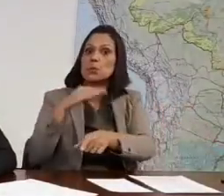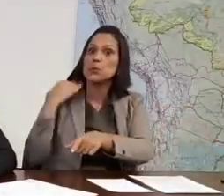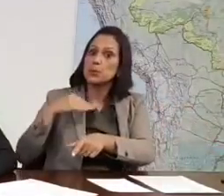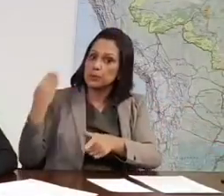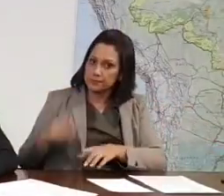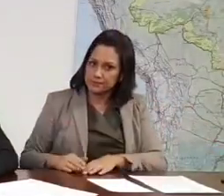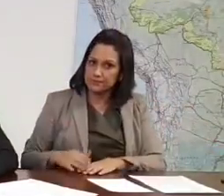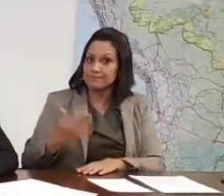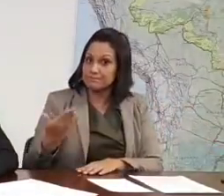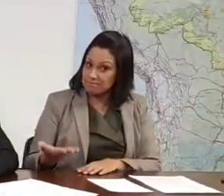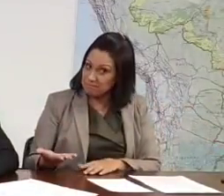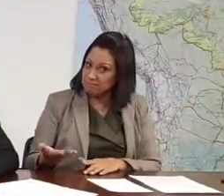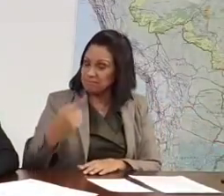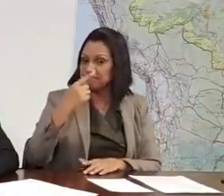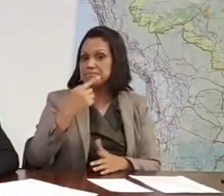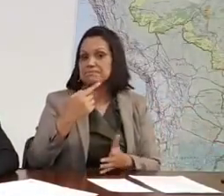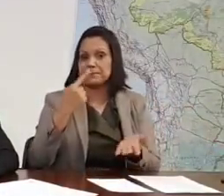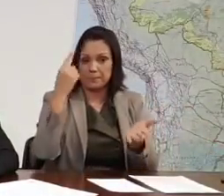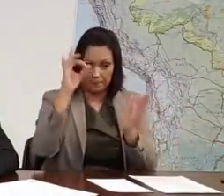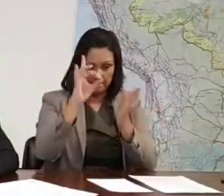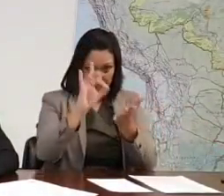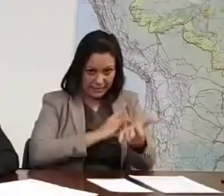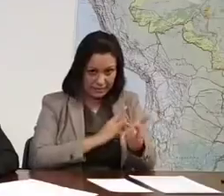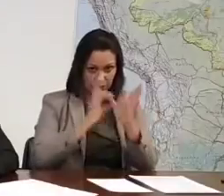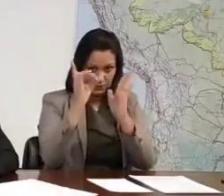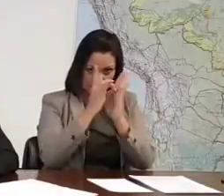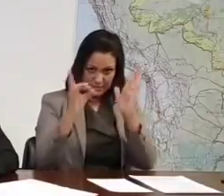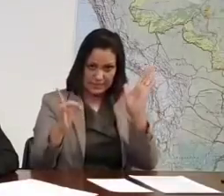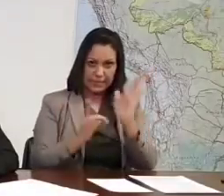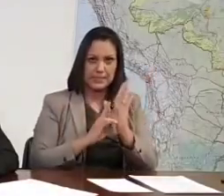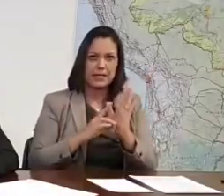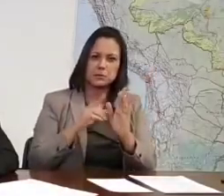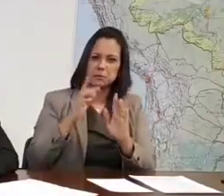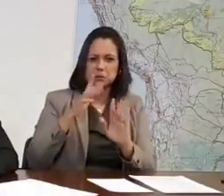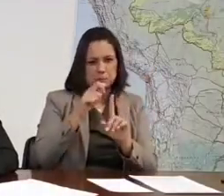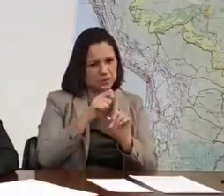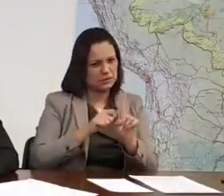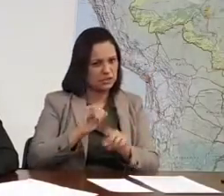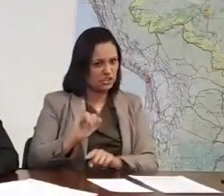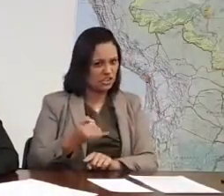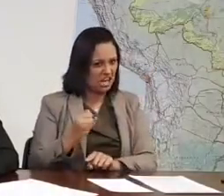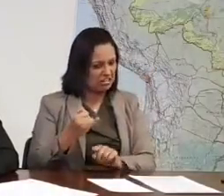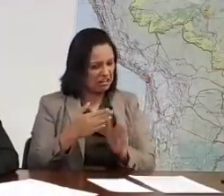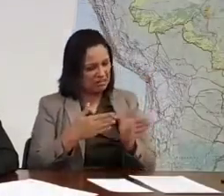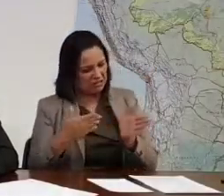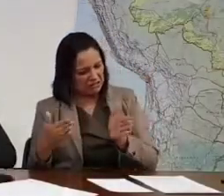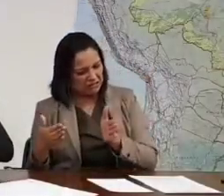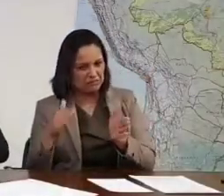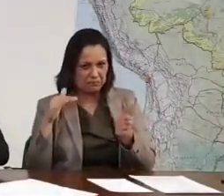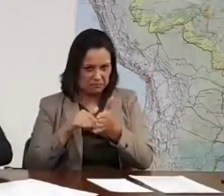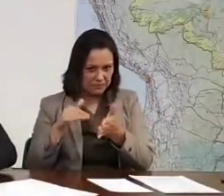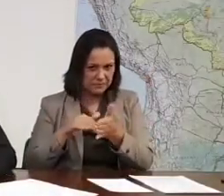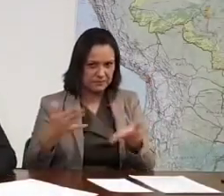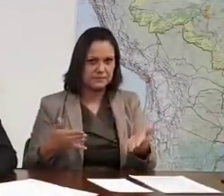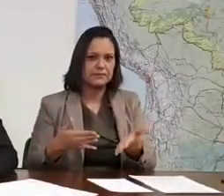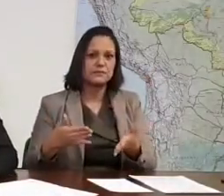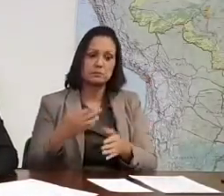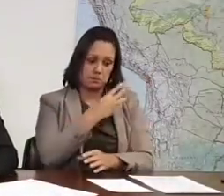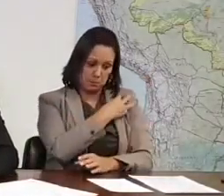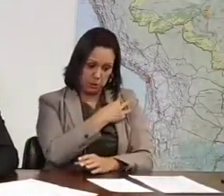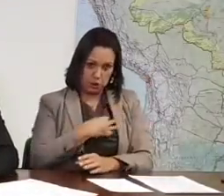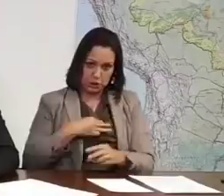um decreto da posse de arma de fogo, acho que foi final de janeiro, se não me engano. Tá certo? O ministro Moro